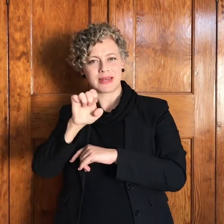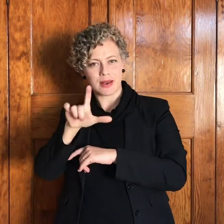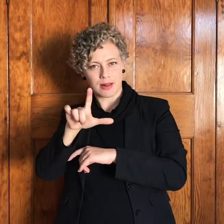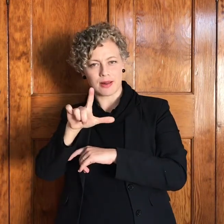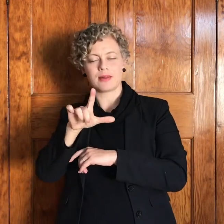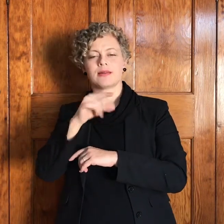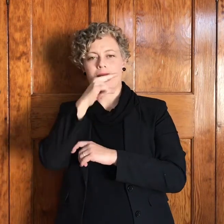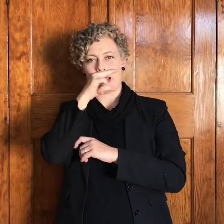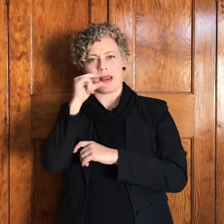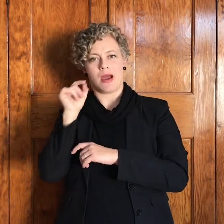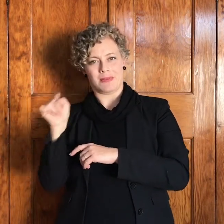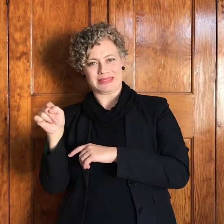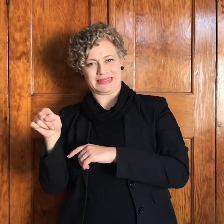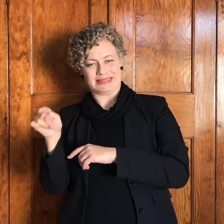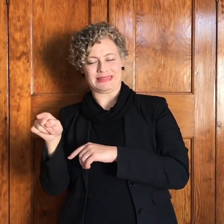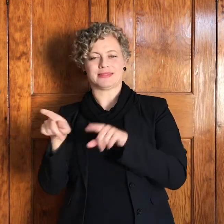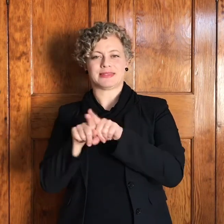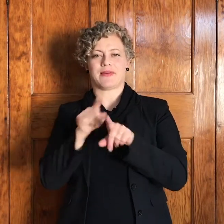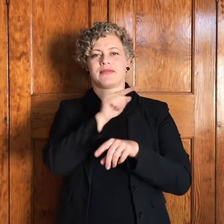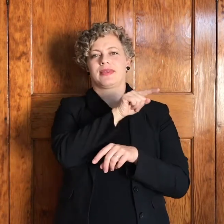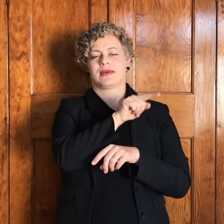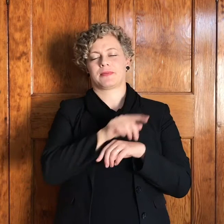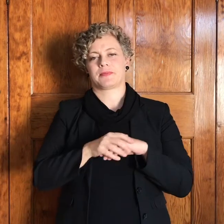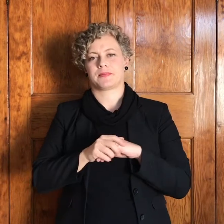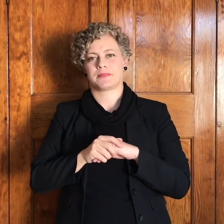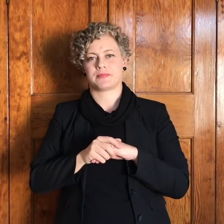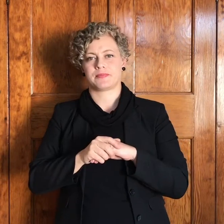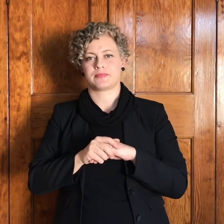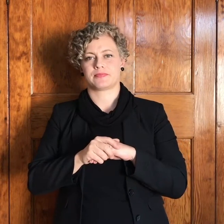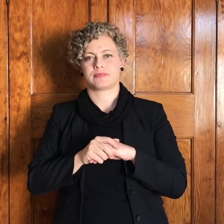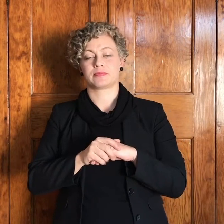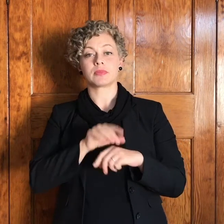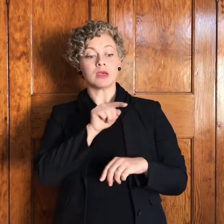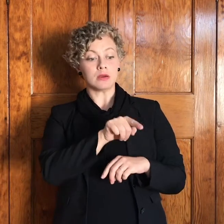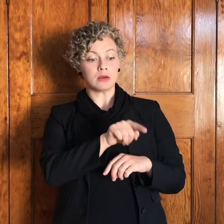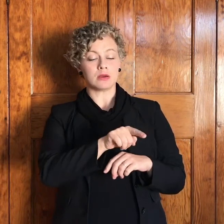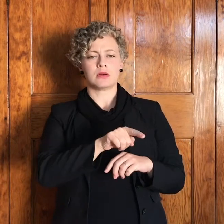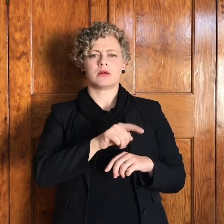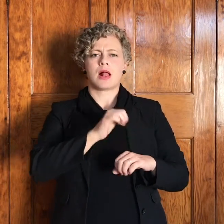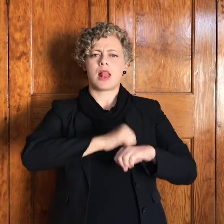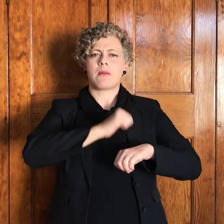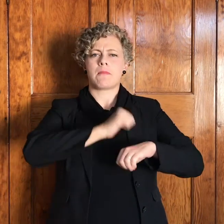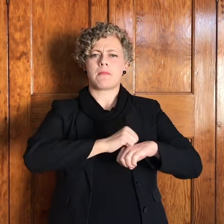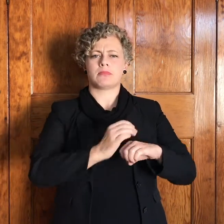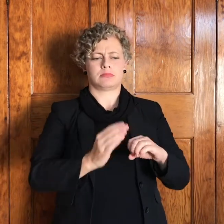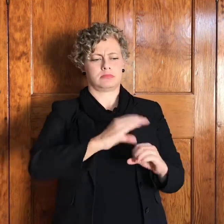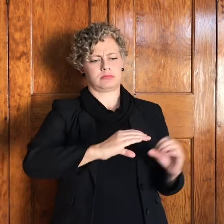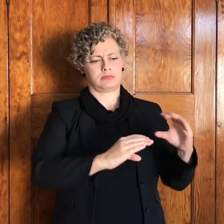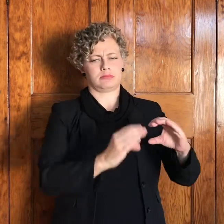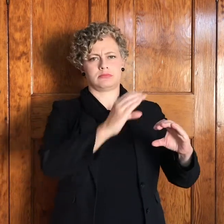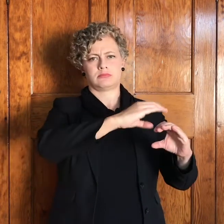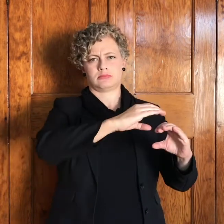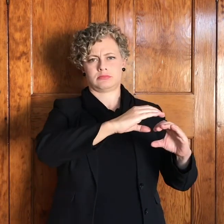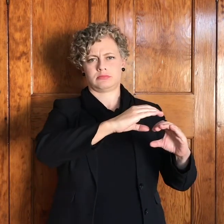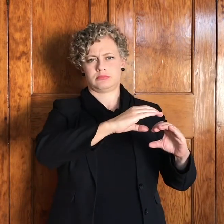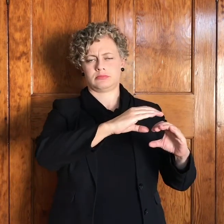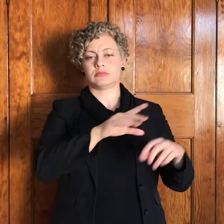wat hy maak by die een sitte klipstapel neer die anien het hy niks neergesit nie maar hy het die besering opgedoen